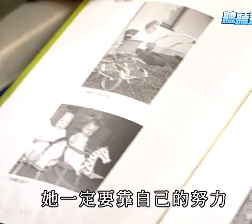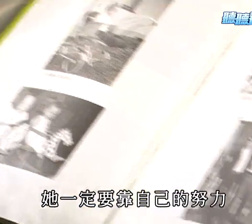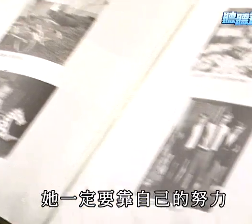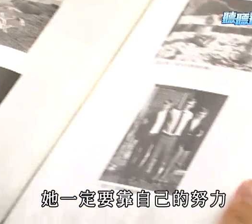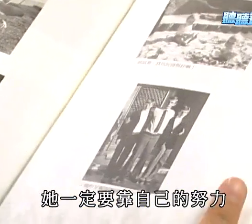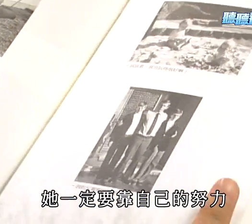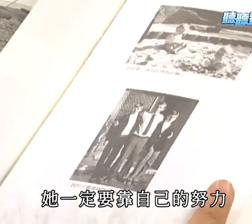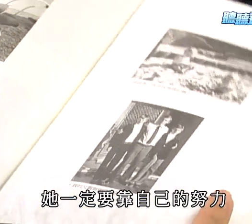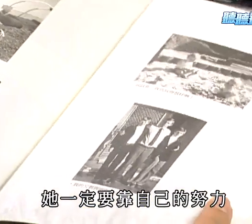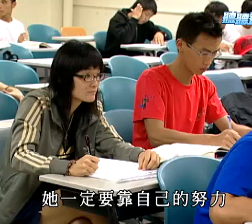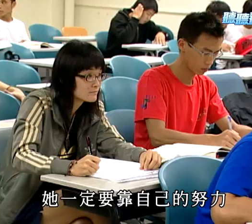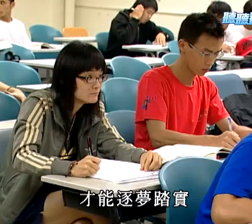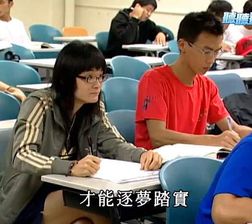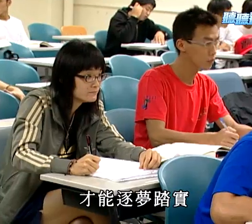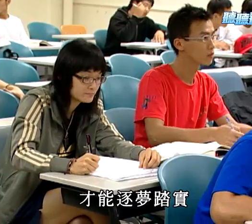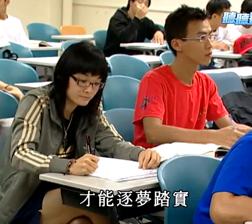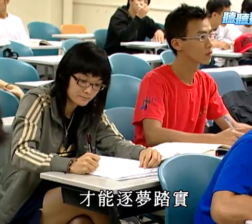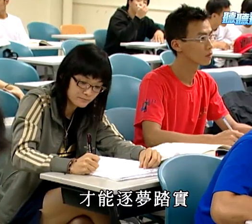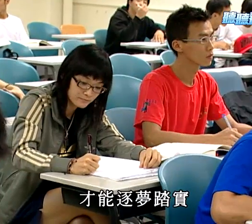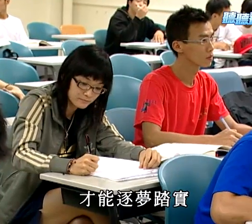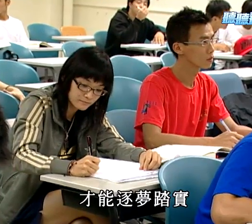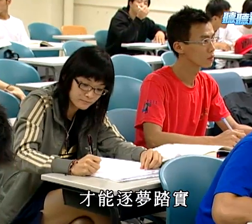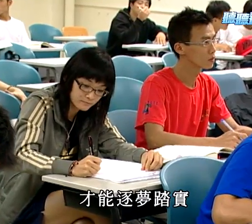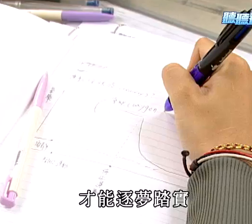自己的努力才能逐梦踏实呢。